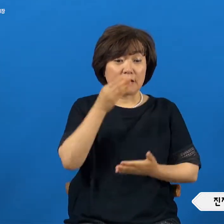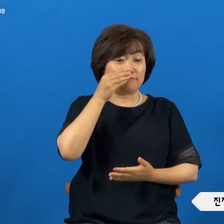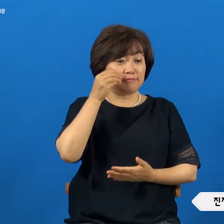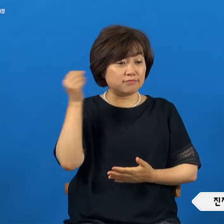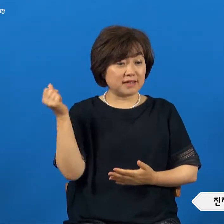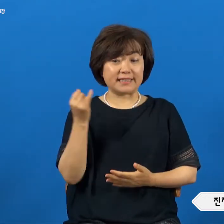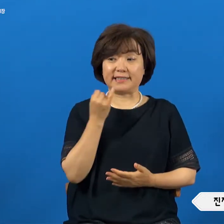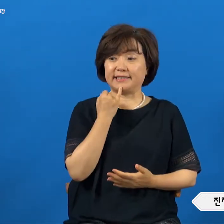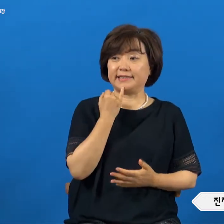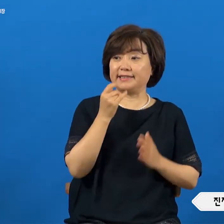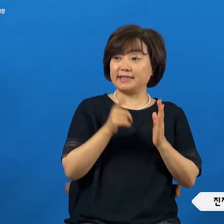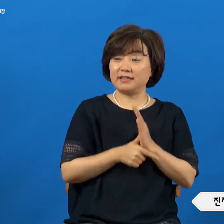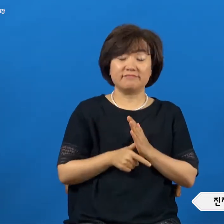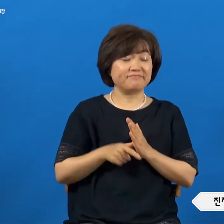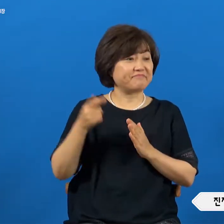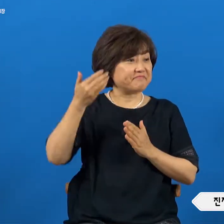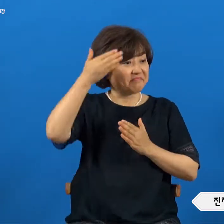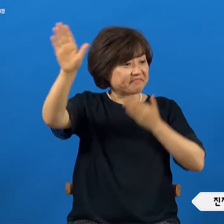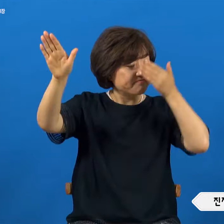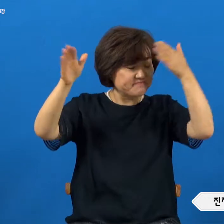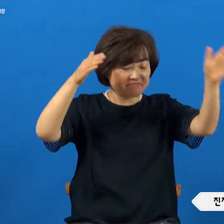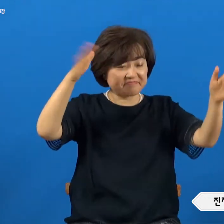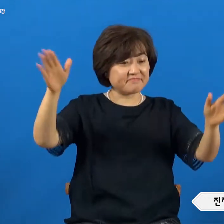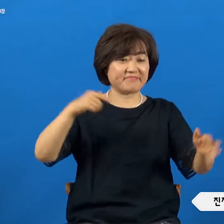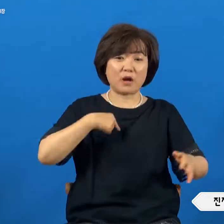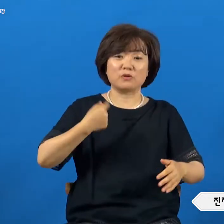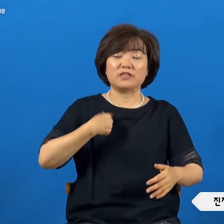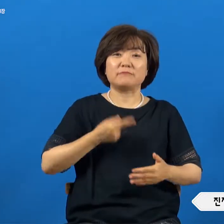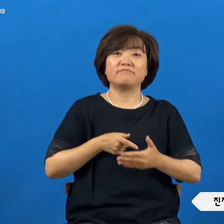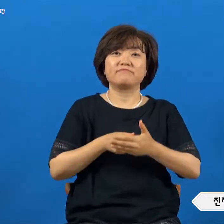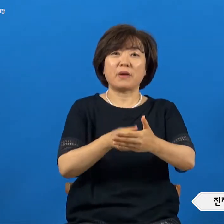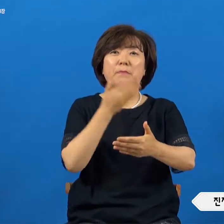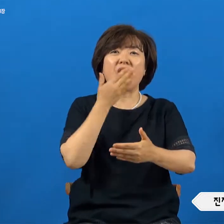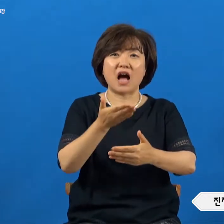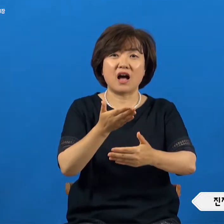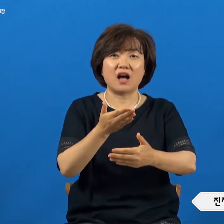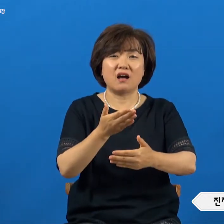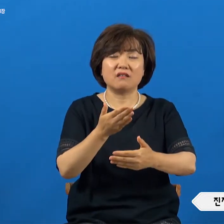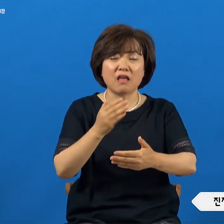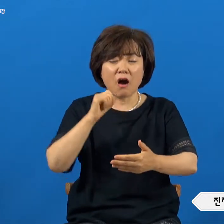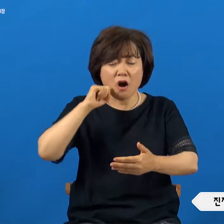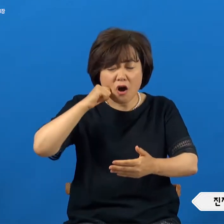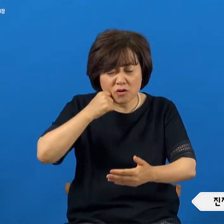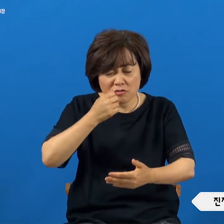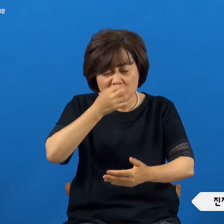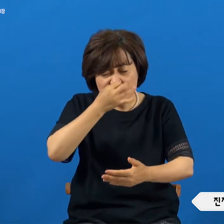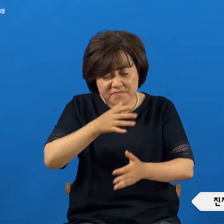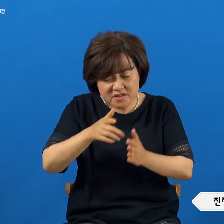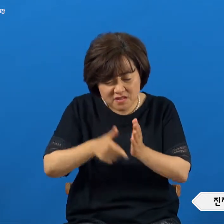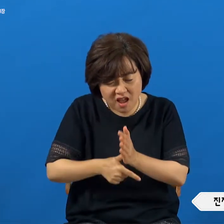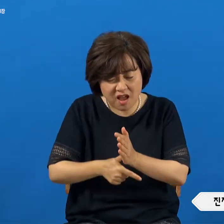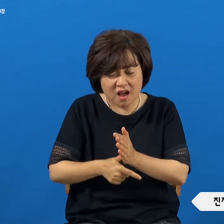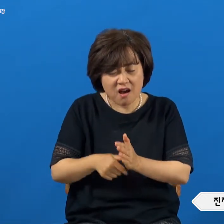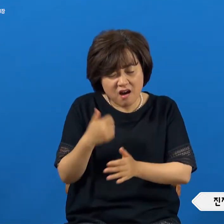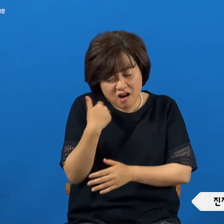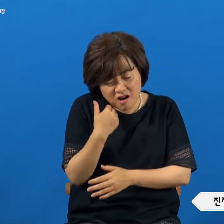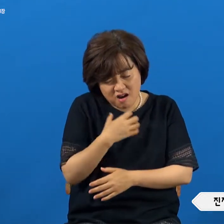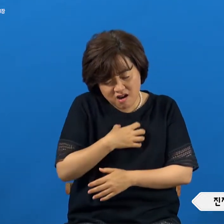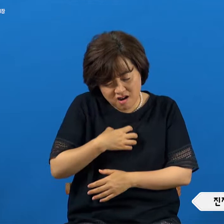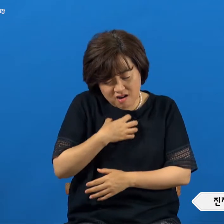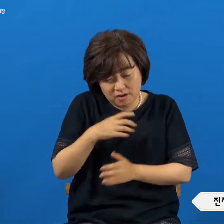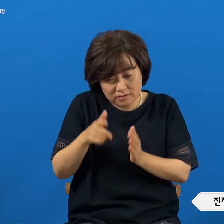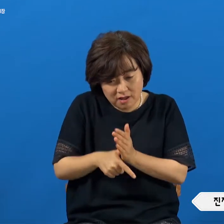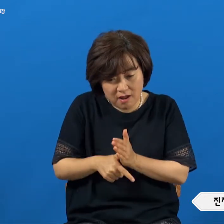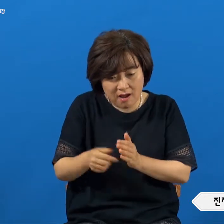알지 못합니다. 그러나 정말 힘들고 어려운 일이 있을 때 발벗고 나서서 함께 나누며